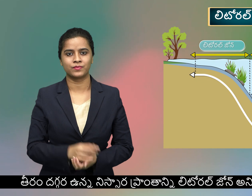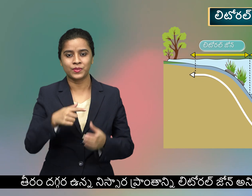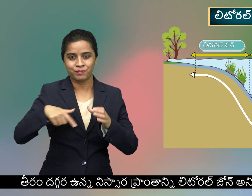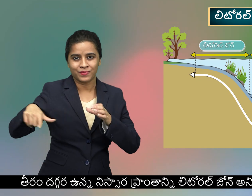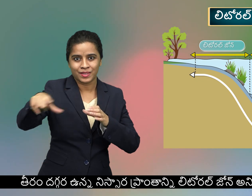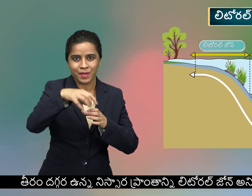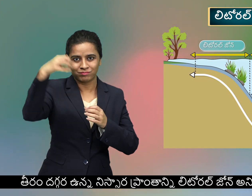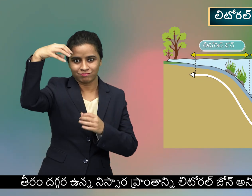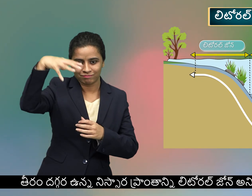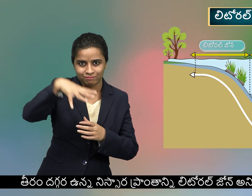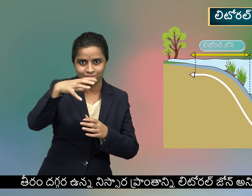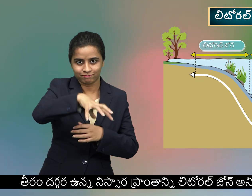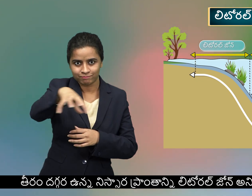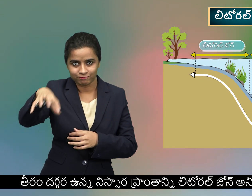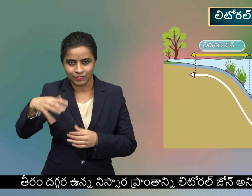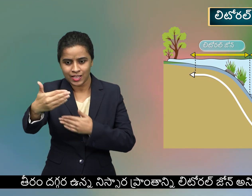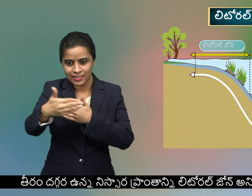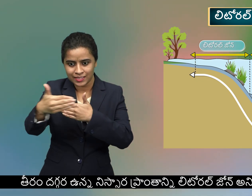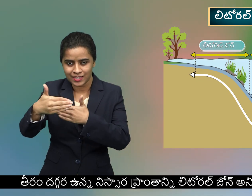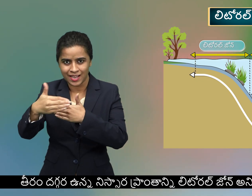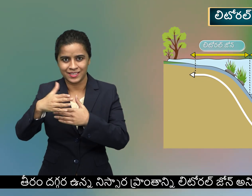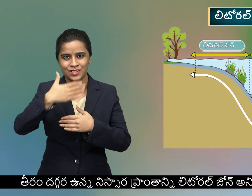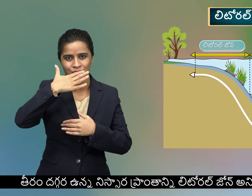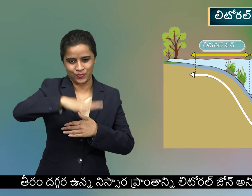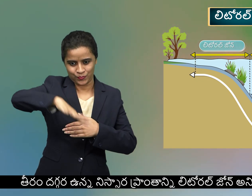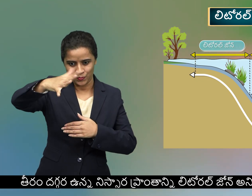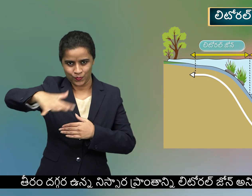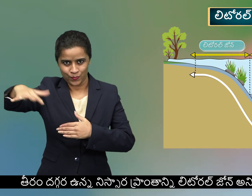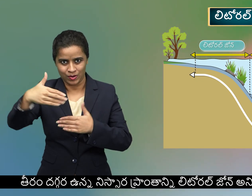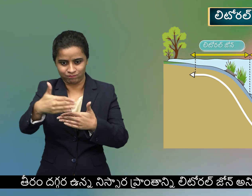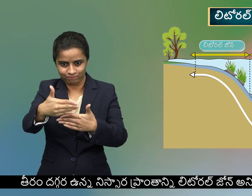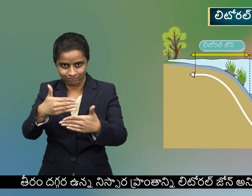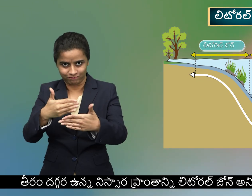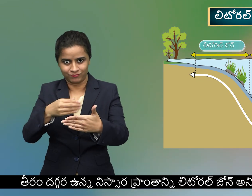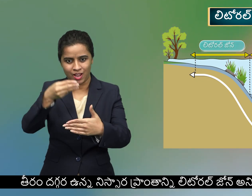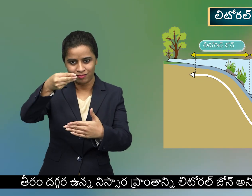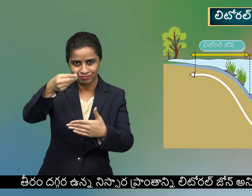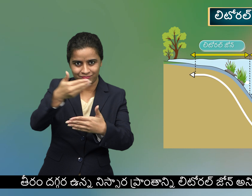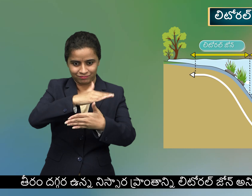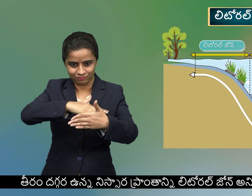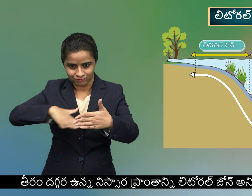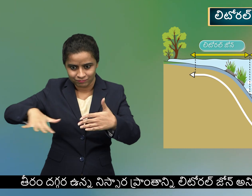తీరం దగ్గర ఉన్న నిస్సార ప్రాంతాన్ని లిటోరల్ జోన్ అని కూడా అంటారు.